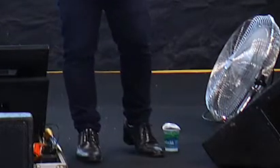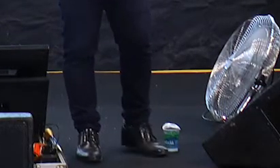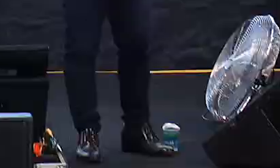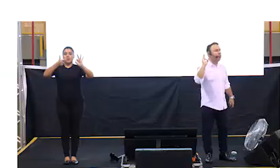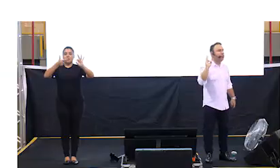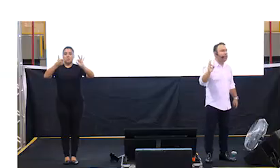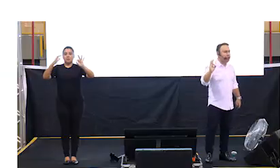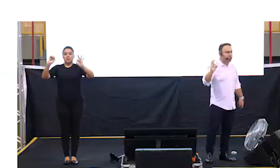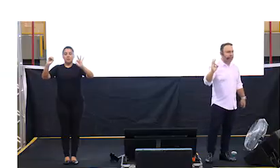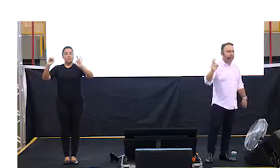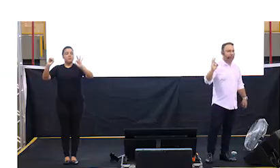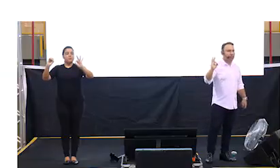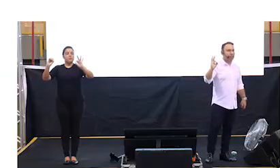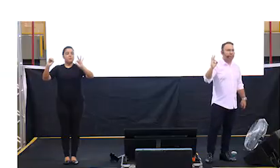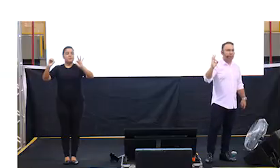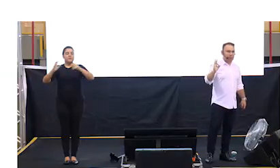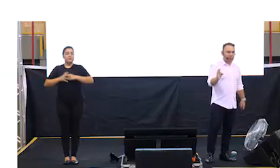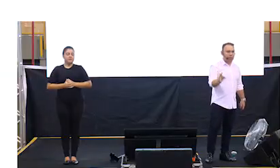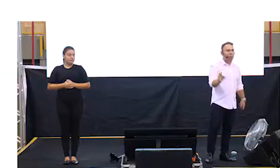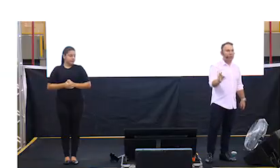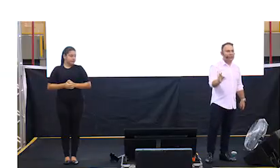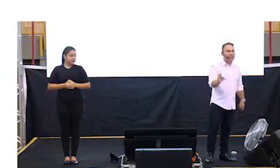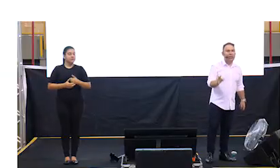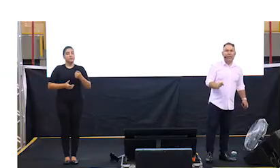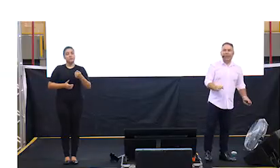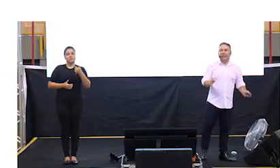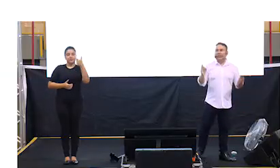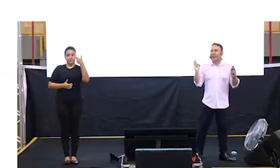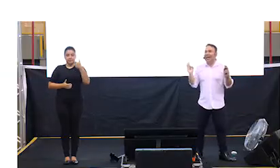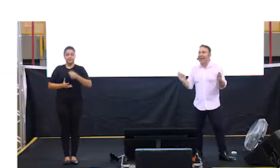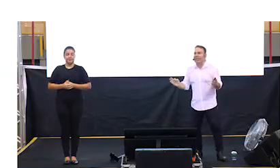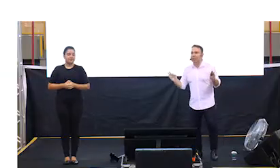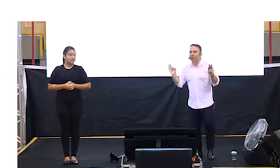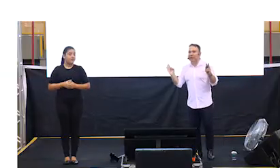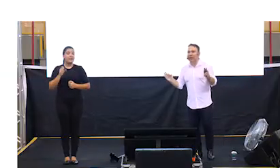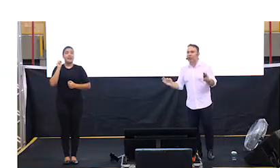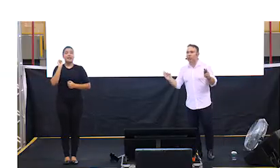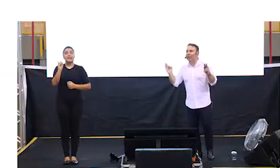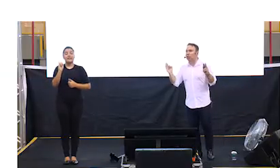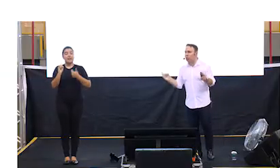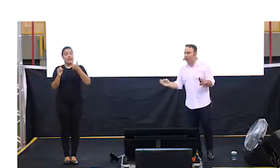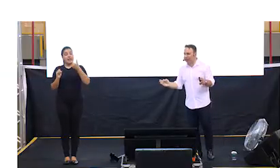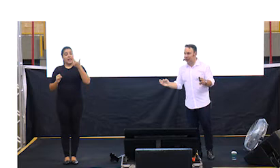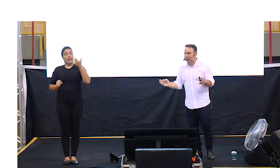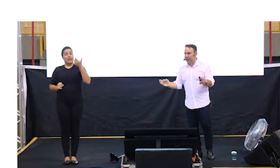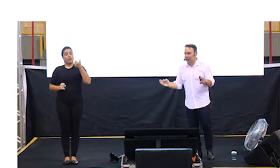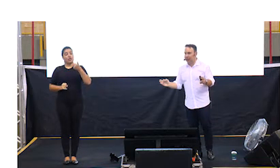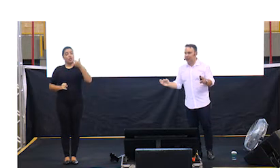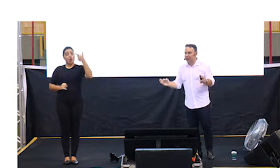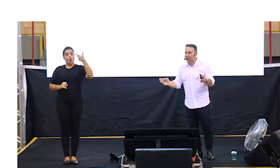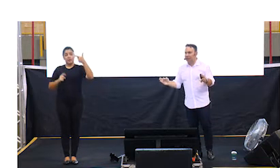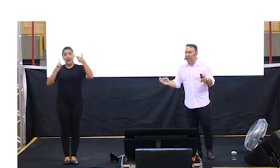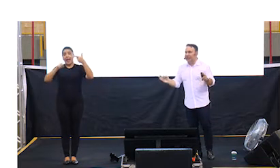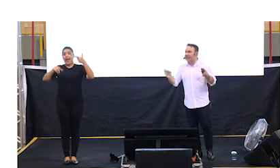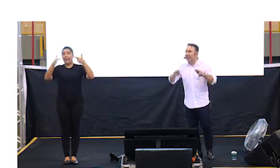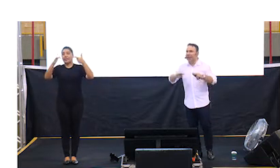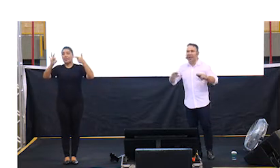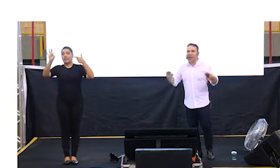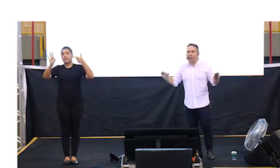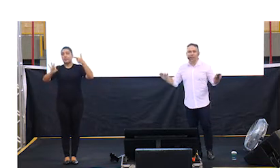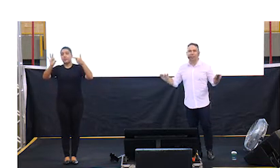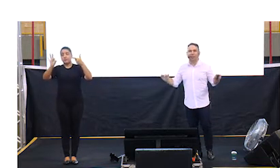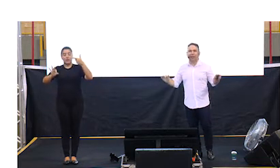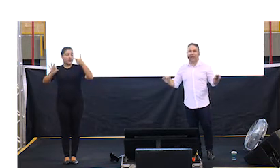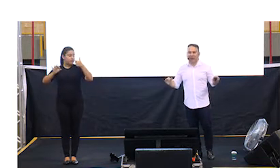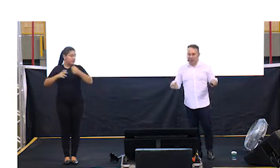de 120. 12. Se 10% é 12, sem